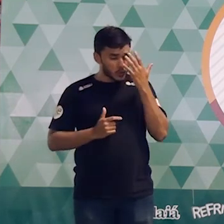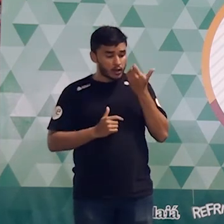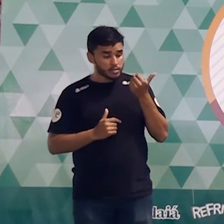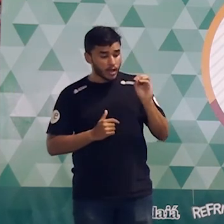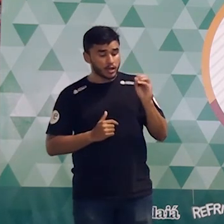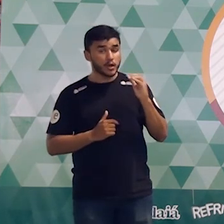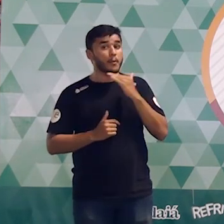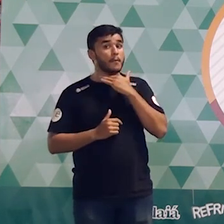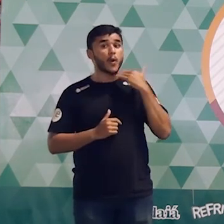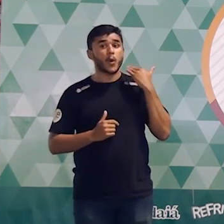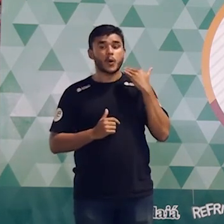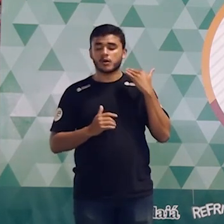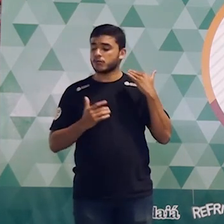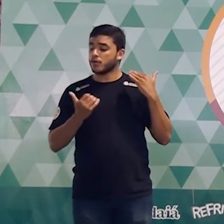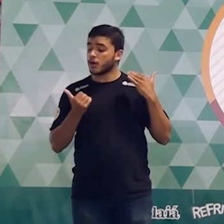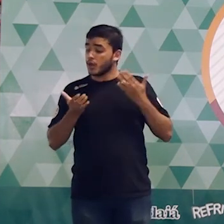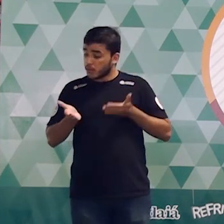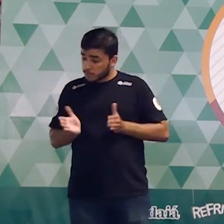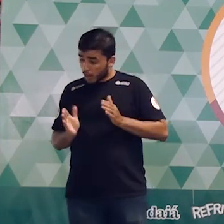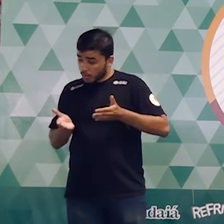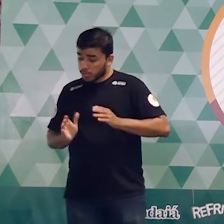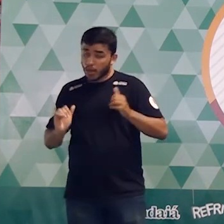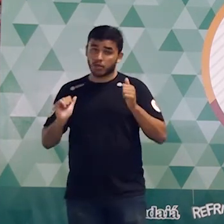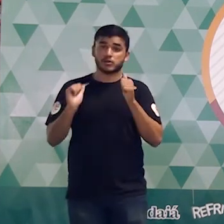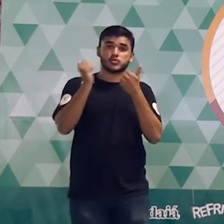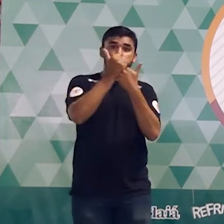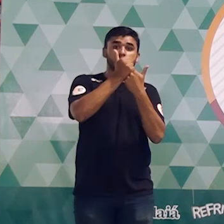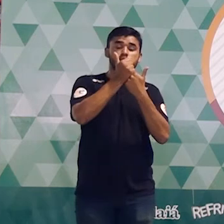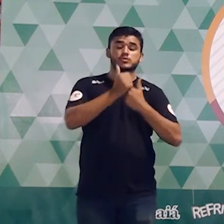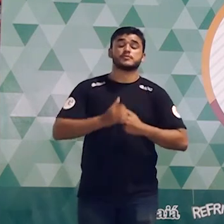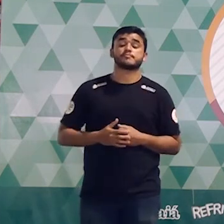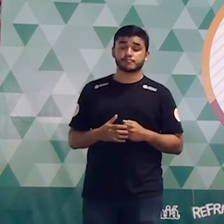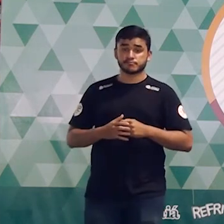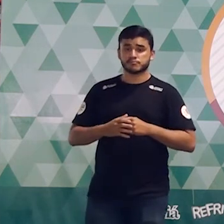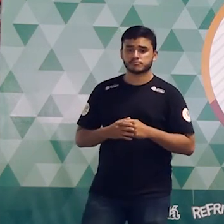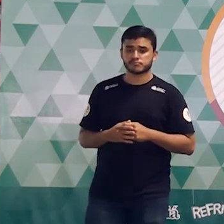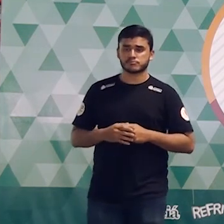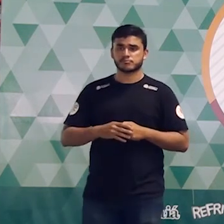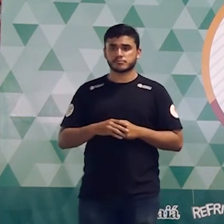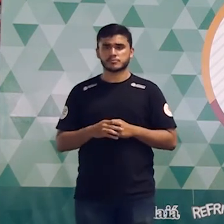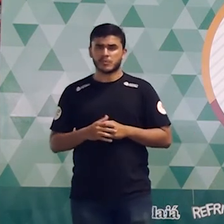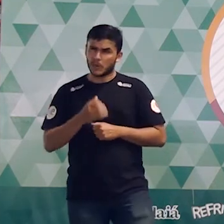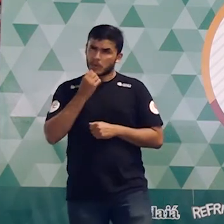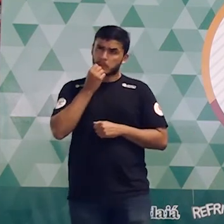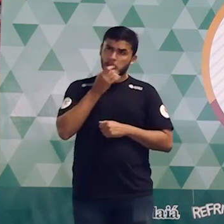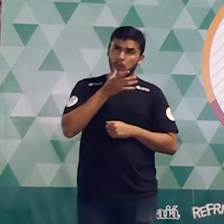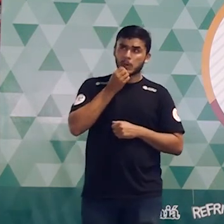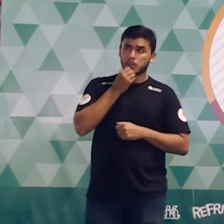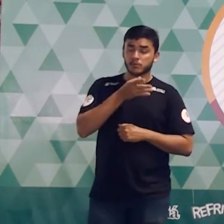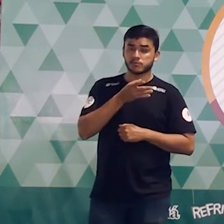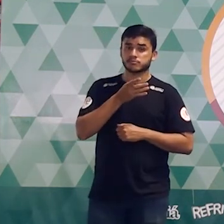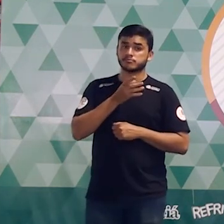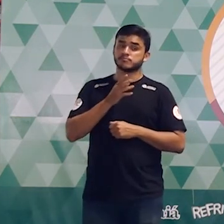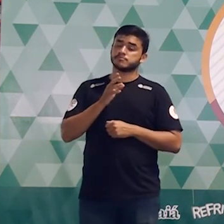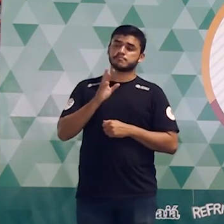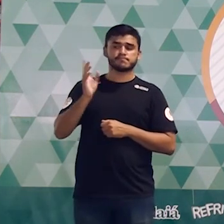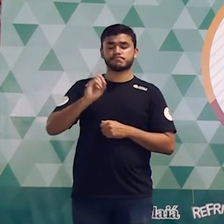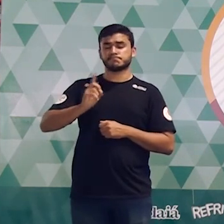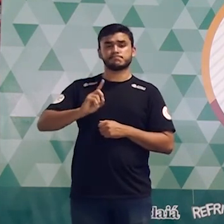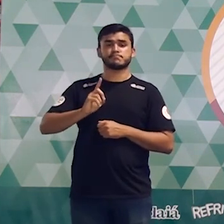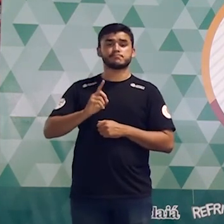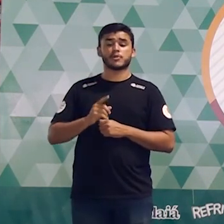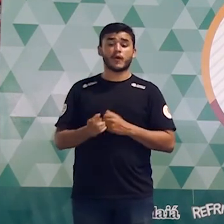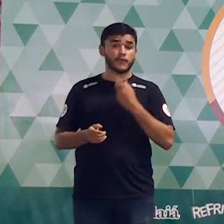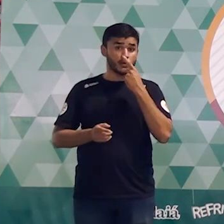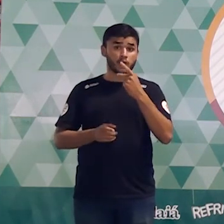Nasceram pessoas para substituir as pessoas que morreram. Isso é a melhor coisa, professor? Muita gente pergunta. Não, não é a melhor coisa.